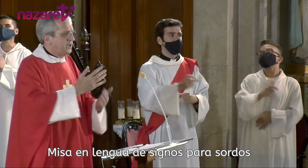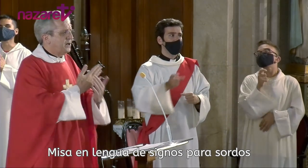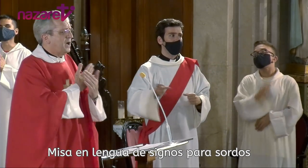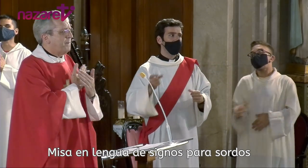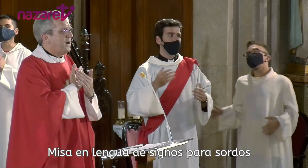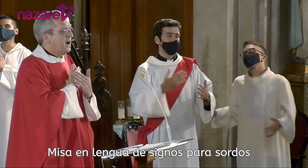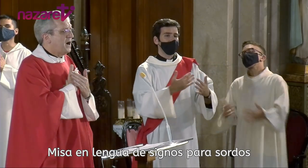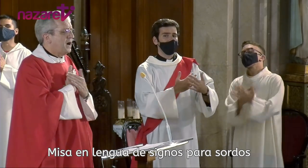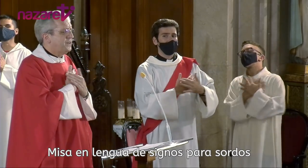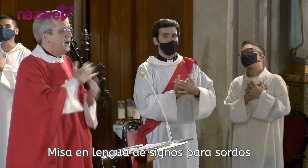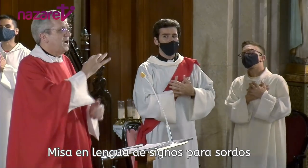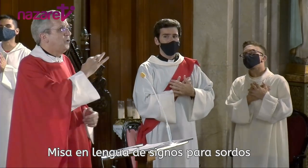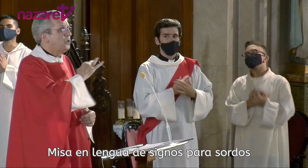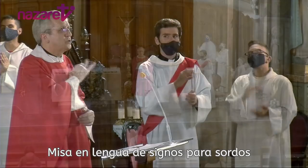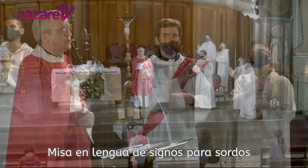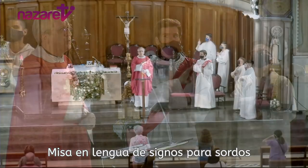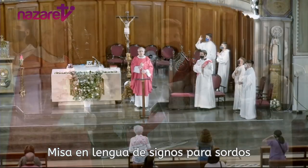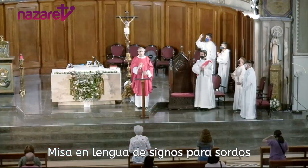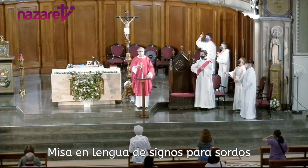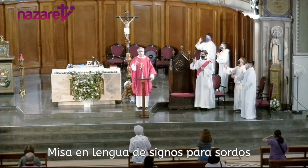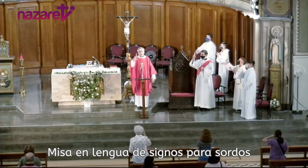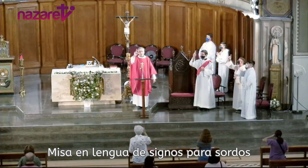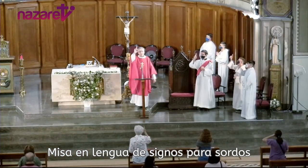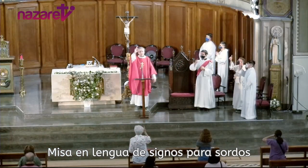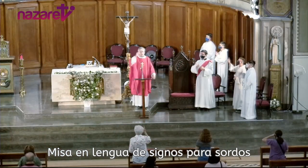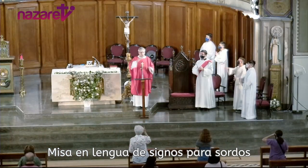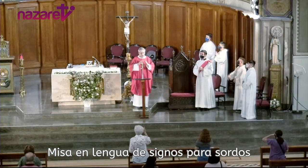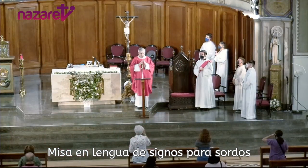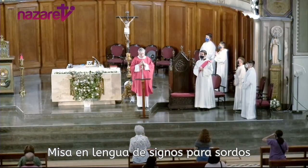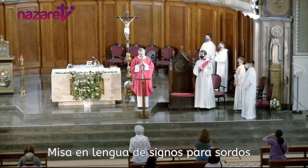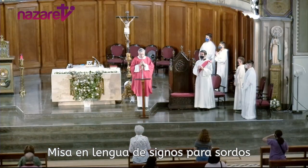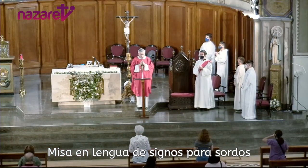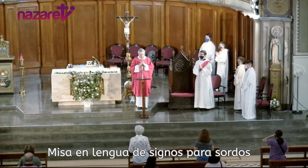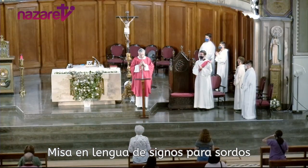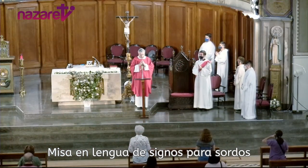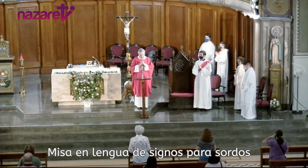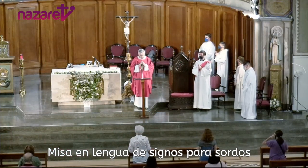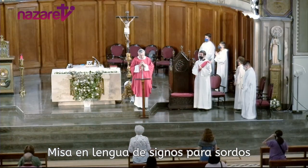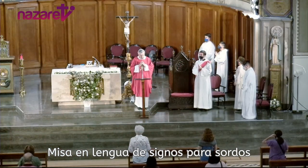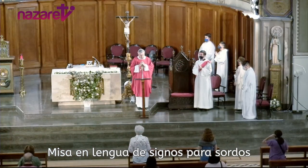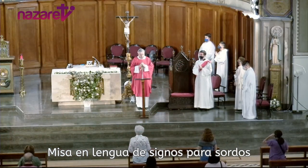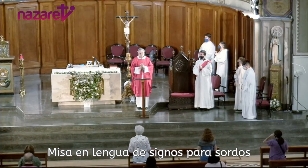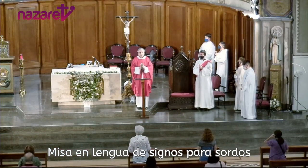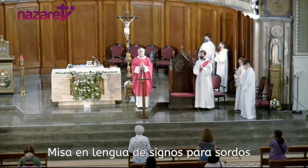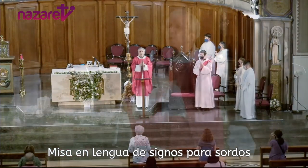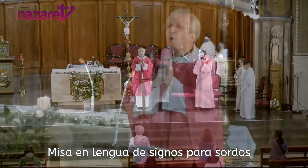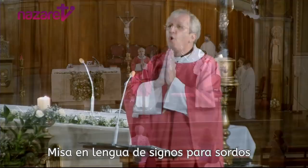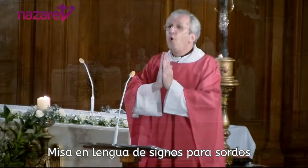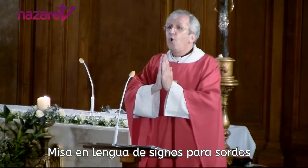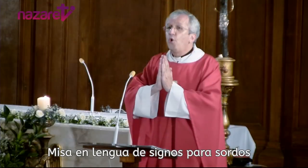tierra paz a los hombres que ama el Señor.